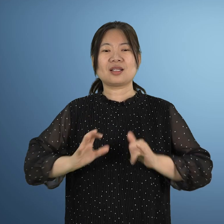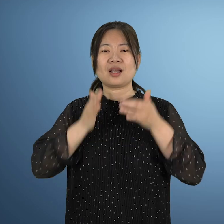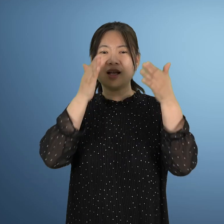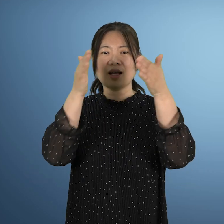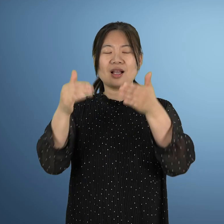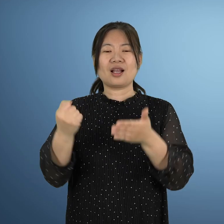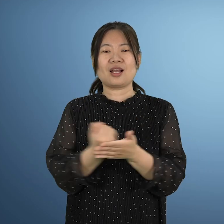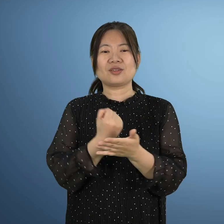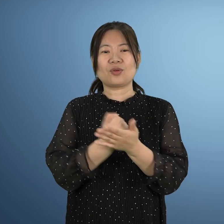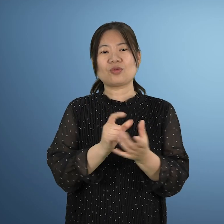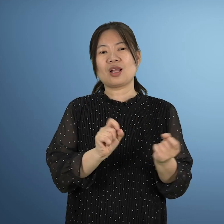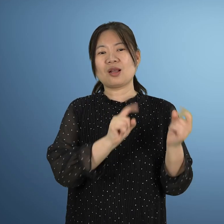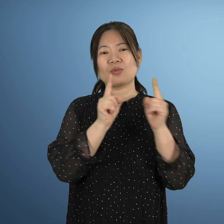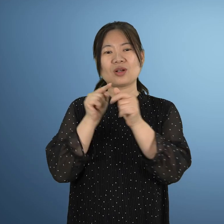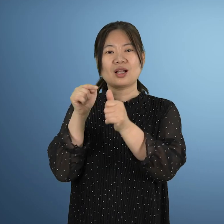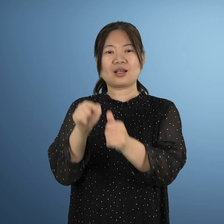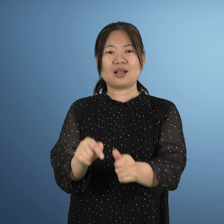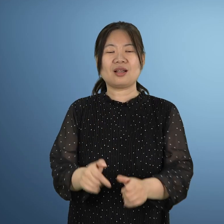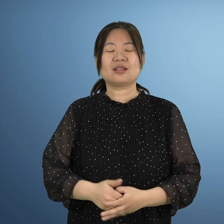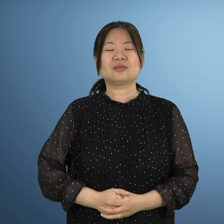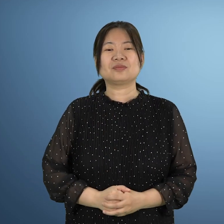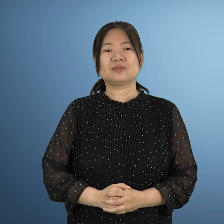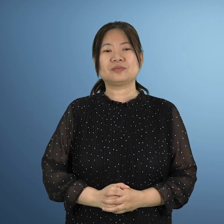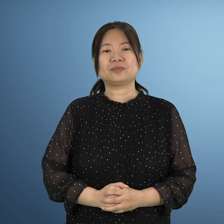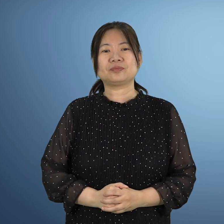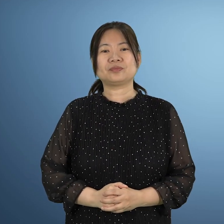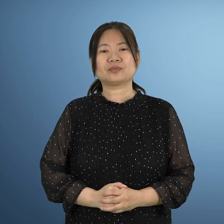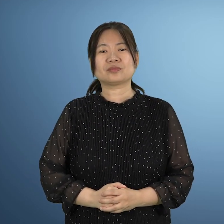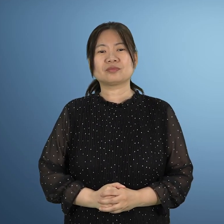향한 애통을 회복하라.